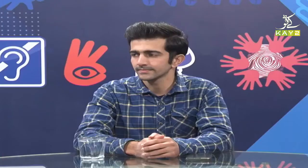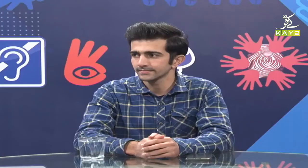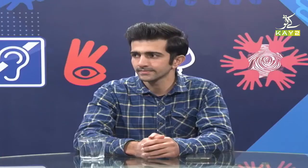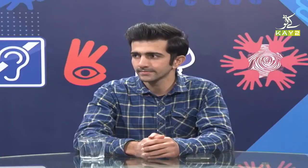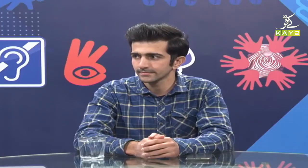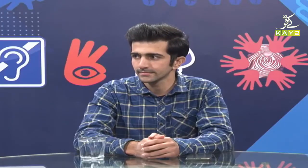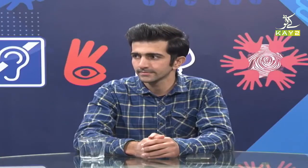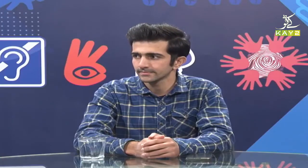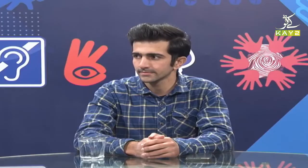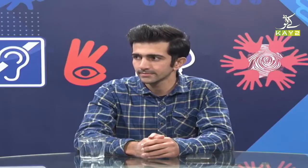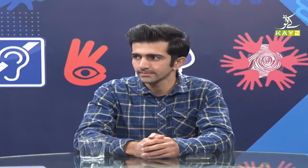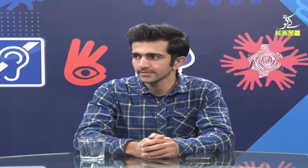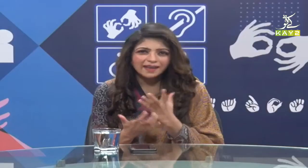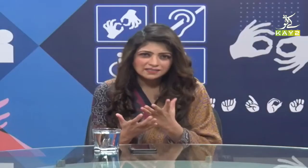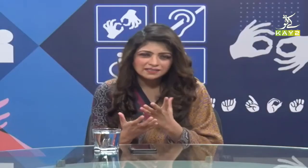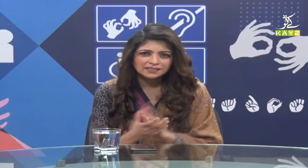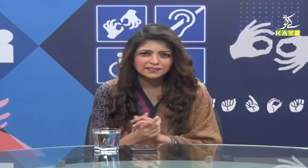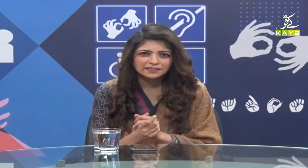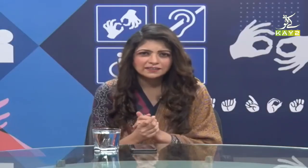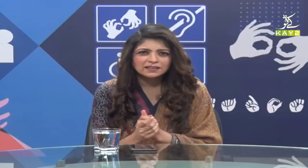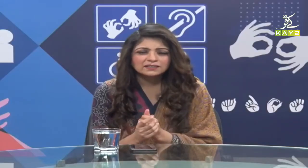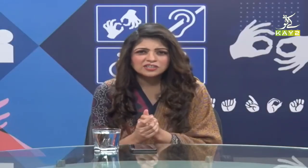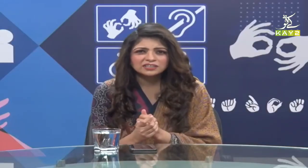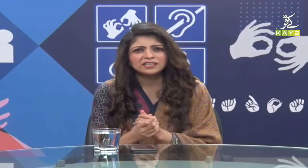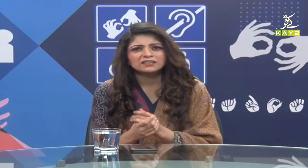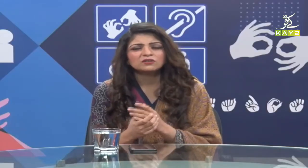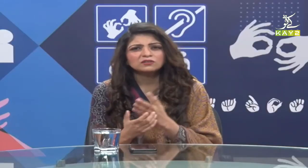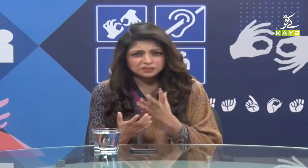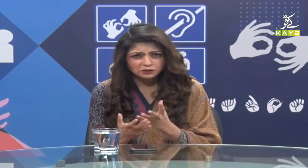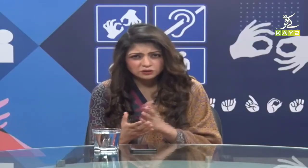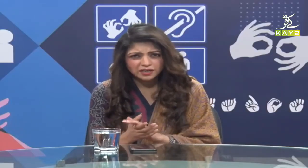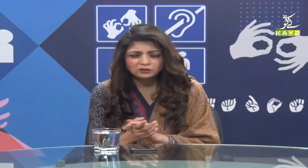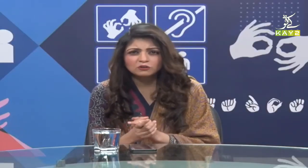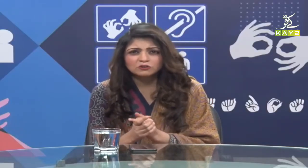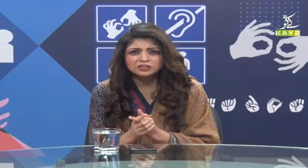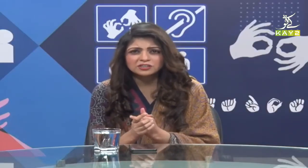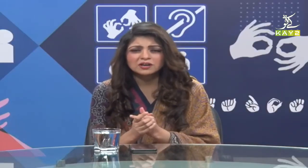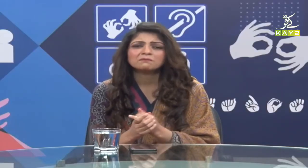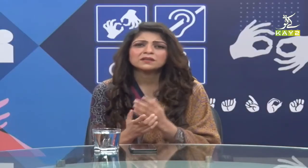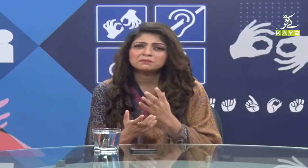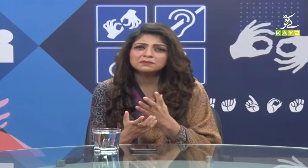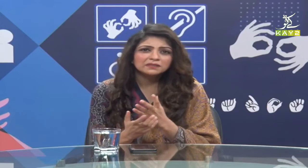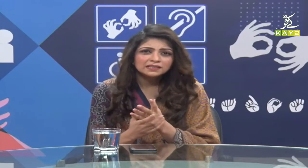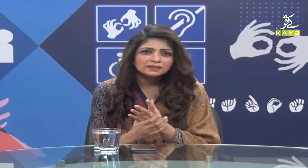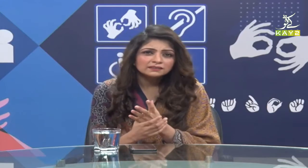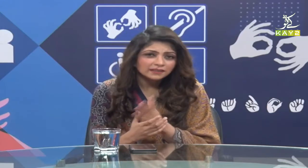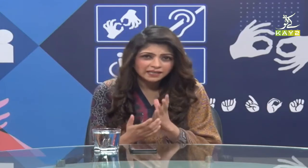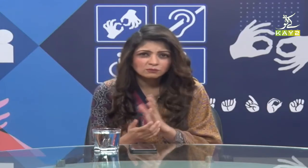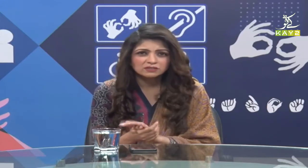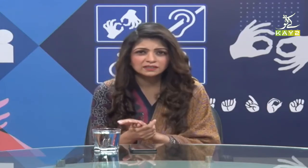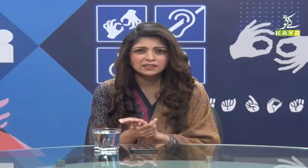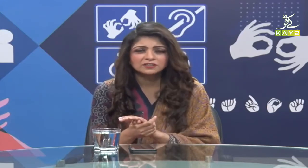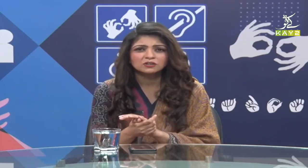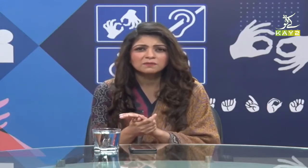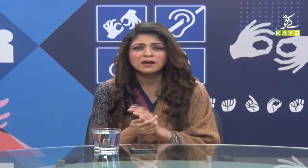भी मालूमात में इजाफा हो। एक ऐसे लीडर जिनकी जद्दोजहद और कोशिश हम कभी भी नहीं